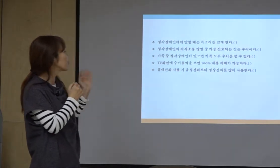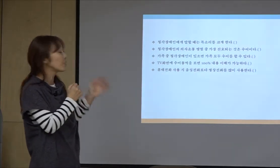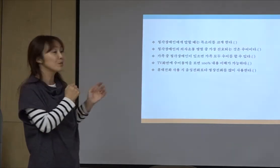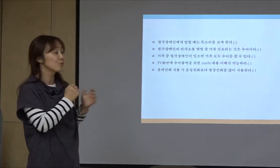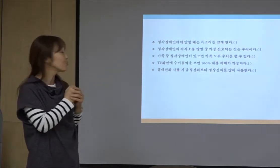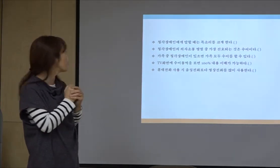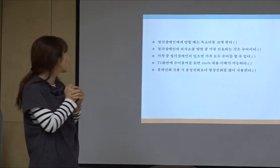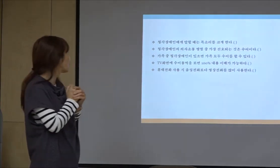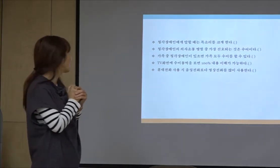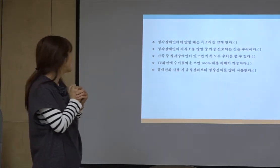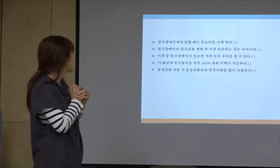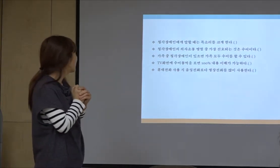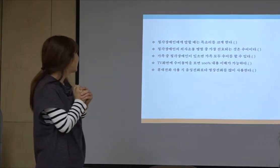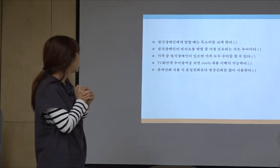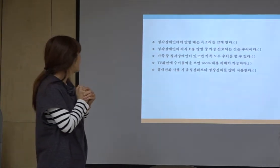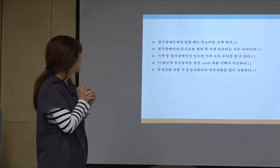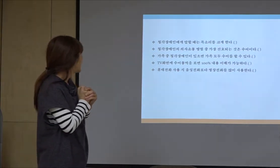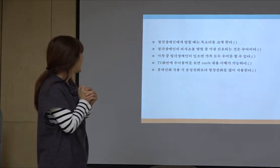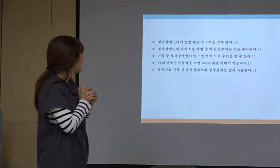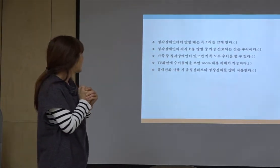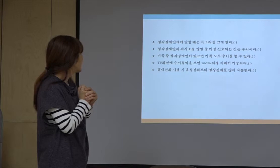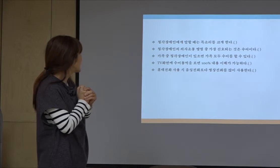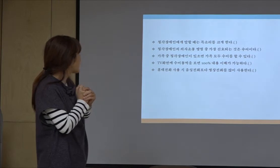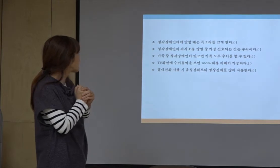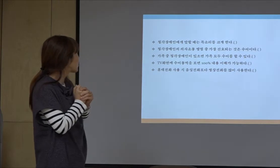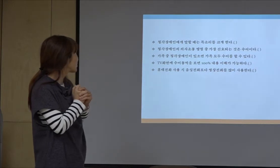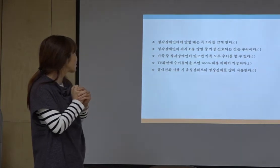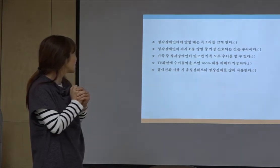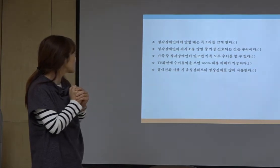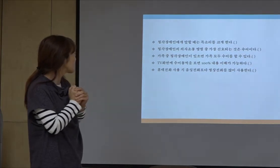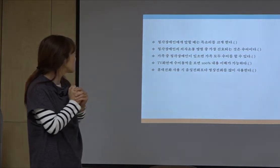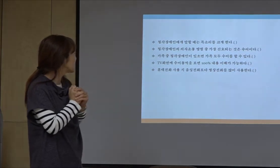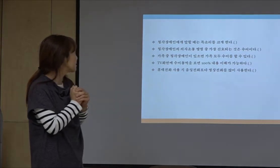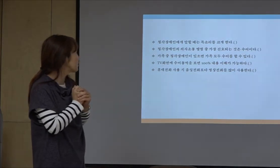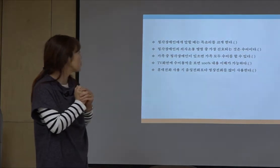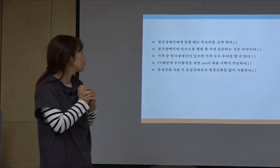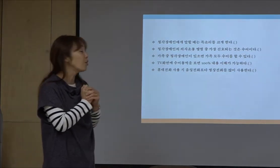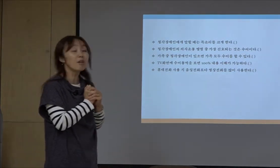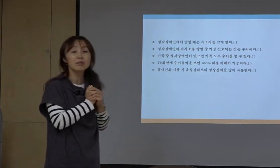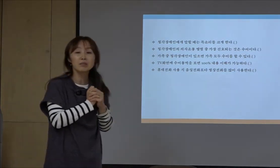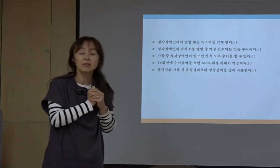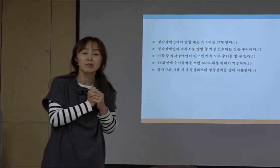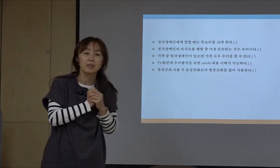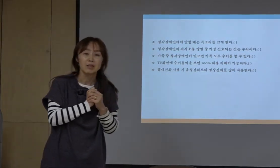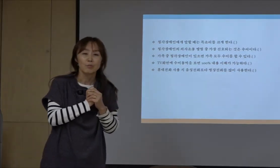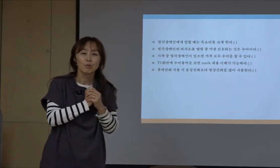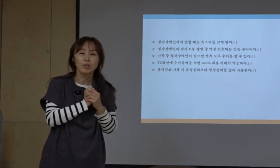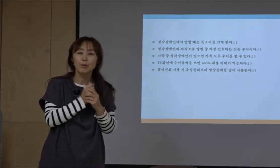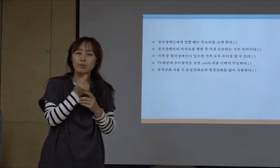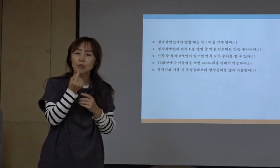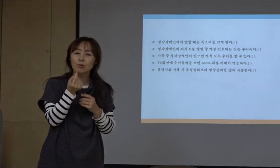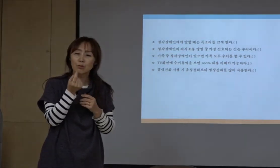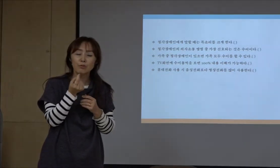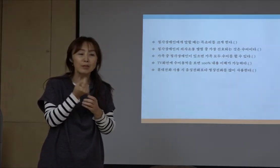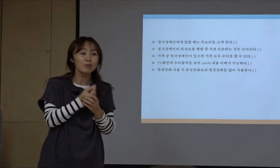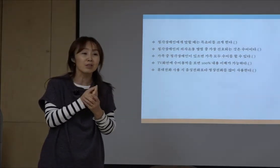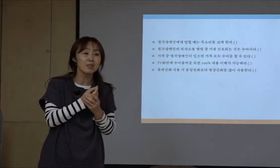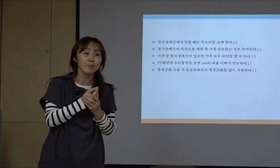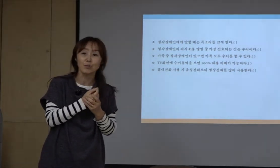선호하는 것은 수어고. 그리고 가족 중에 청각장애인들 있으면 수어를 뭐 기본적으로 조금 할 수 있을지